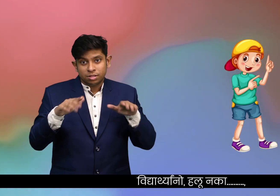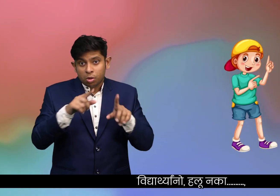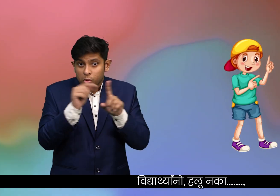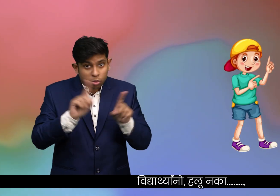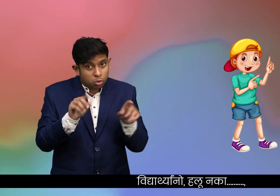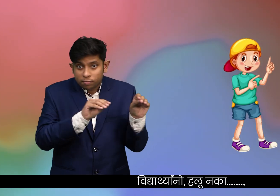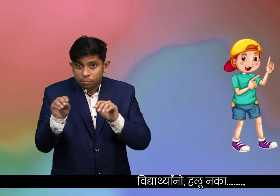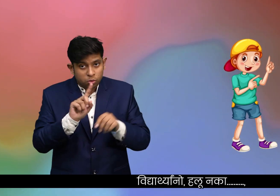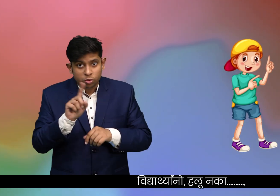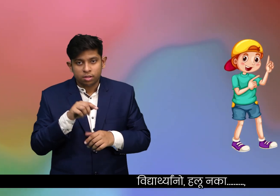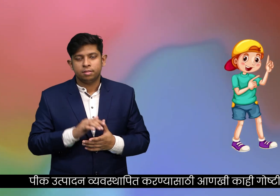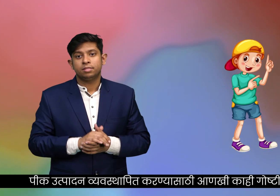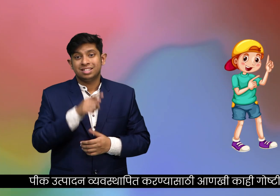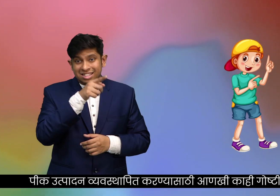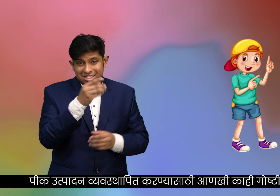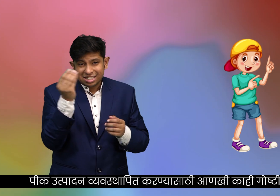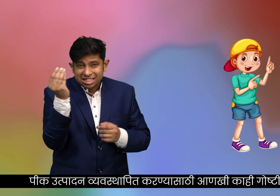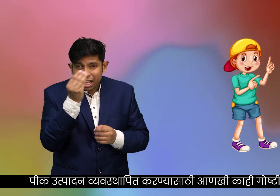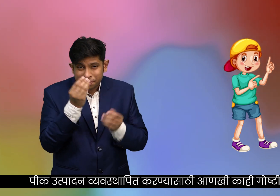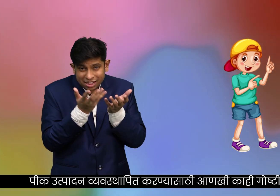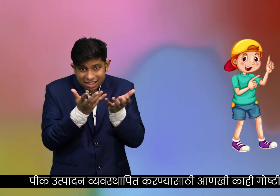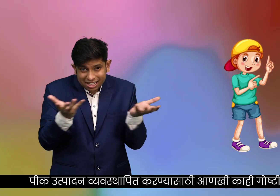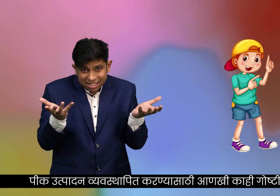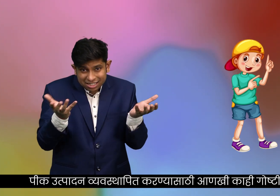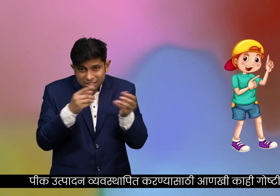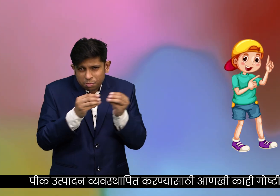विद्यार्थ्यांनो, हलू नका. डॅश पीक उत्पादन व्यवस्थापित